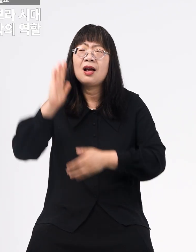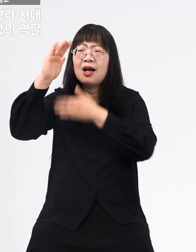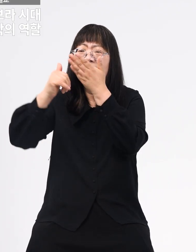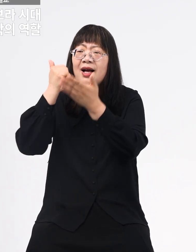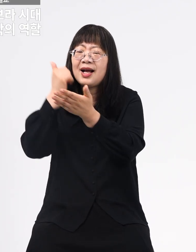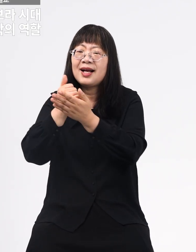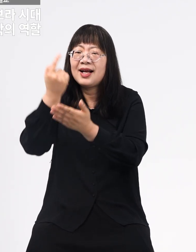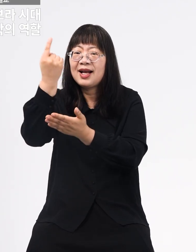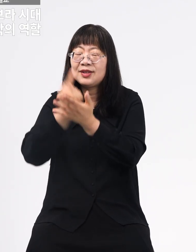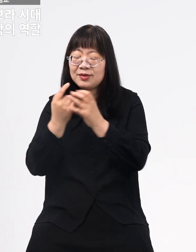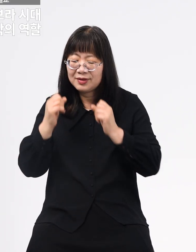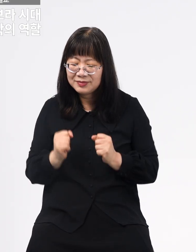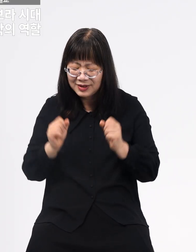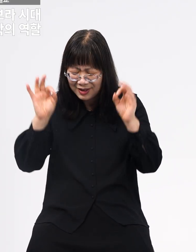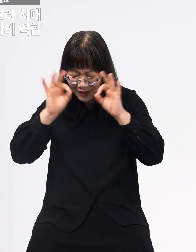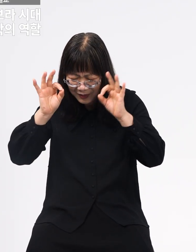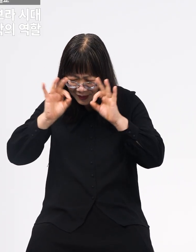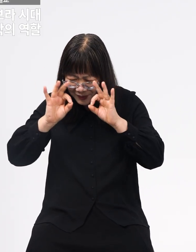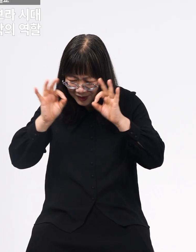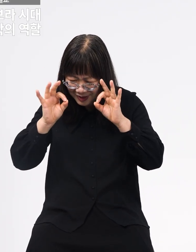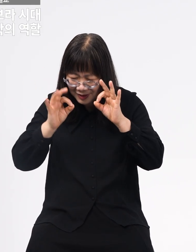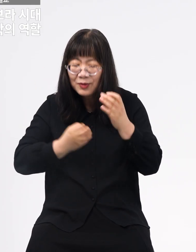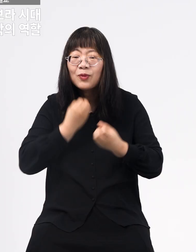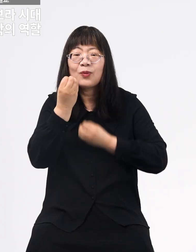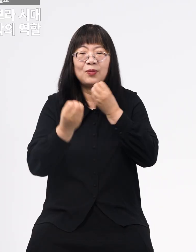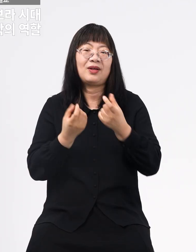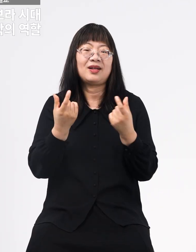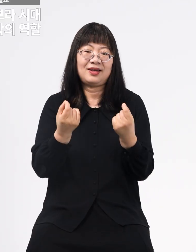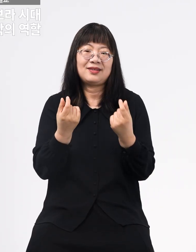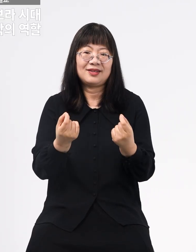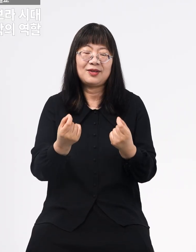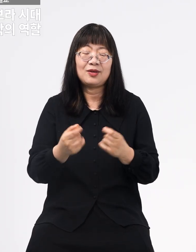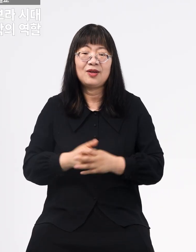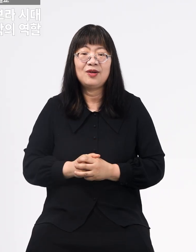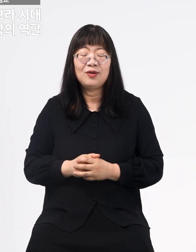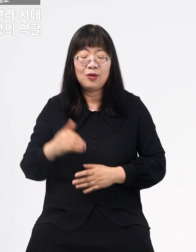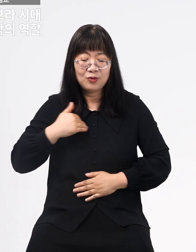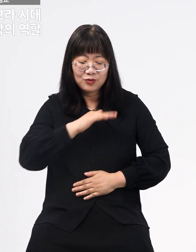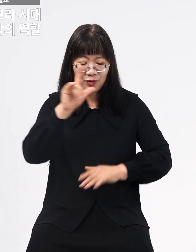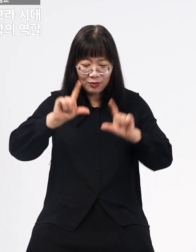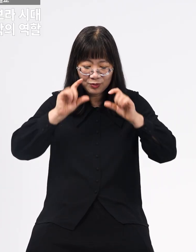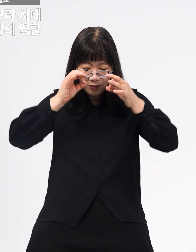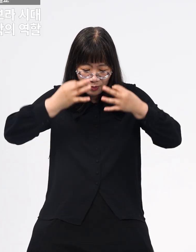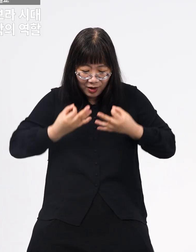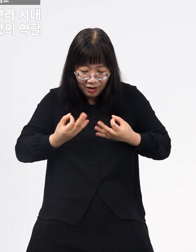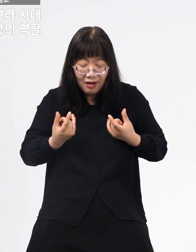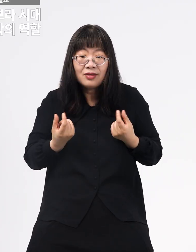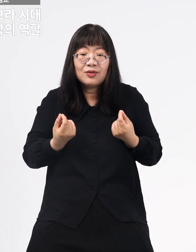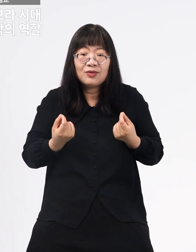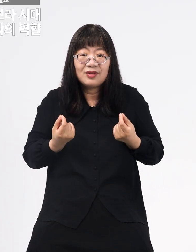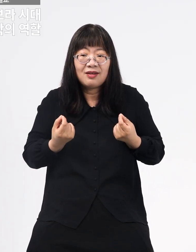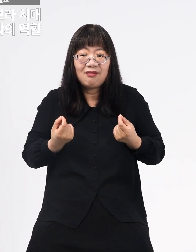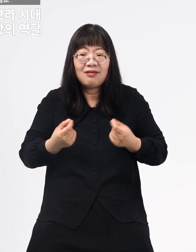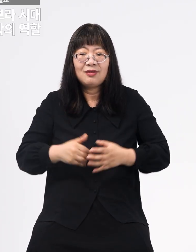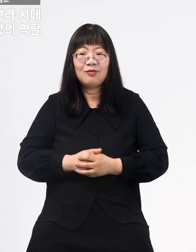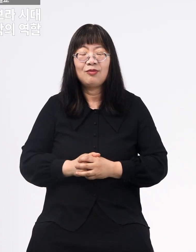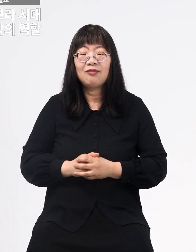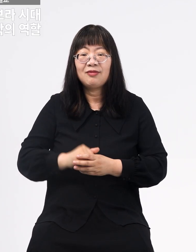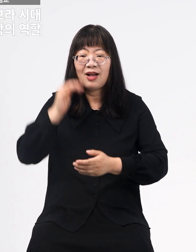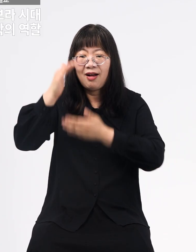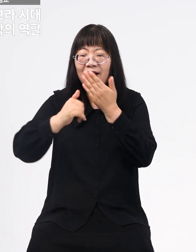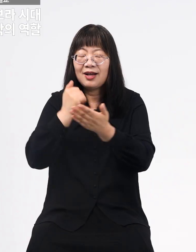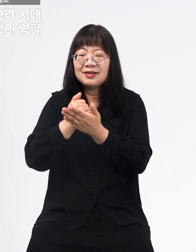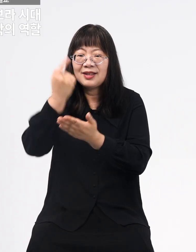하나님의 임재를 구하는 고백이에요. 우리도 사실 그렇잖아요. 이것은